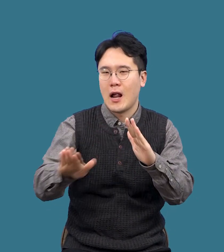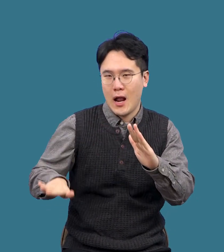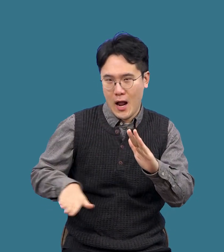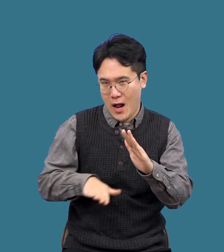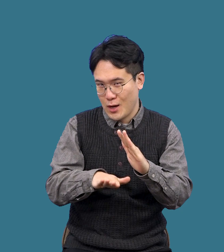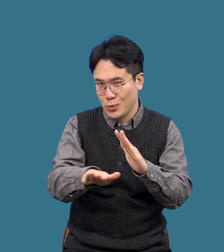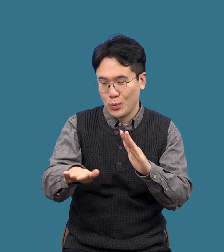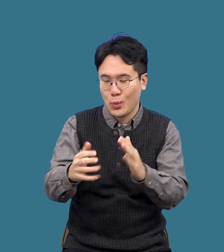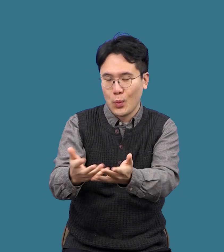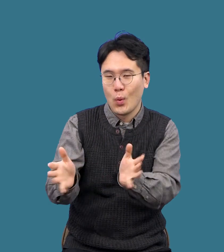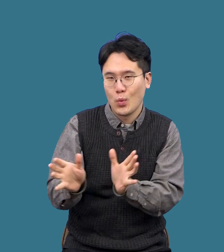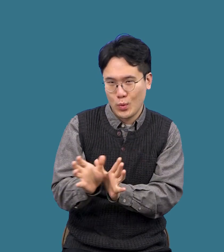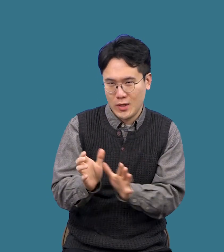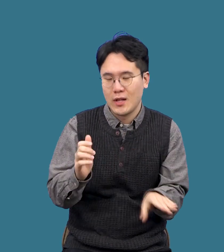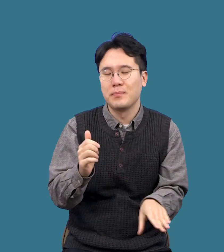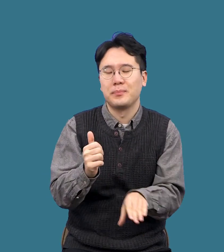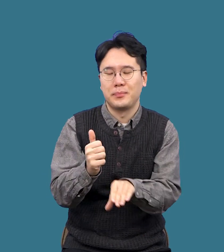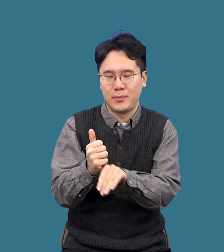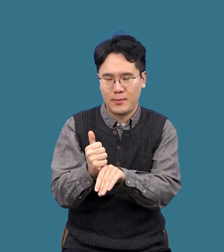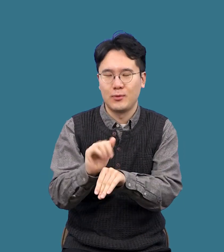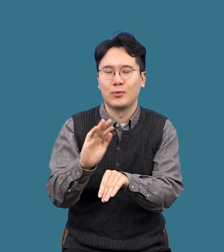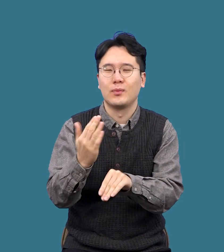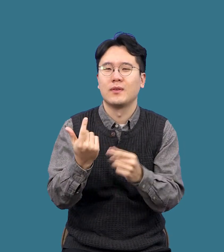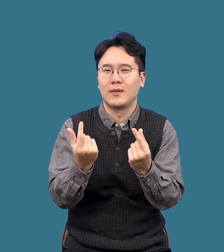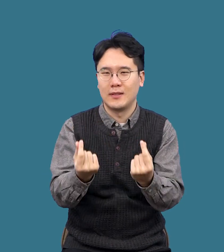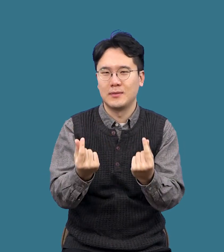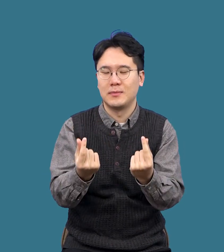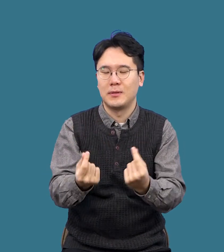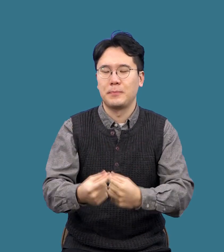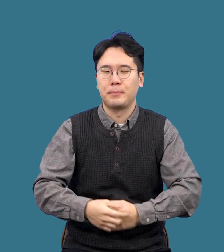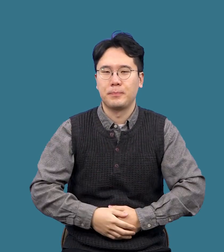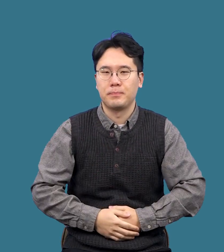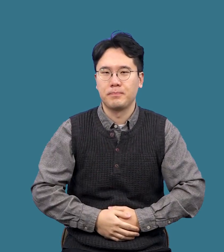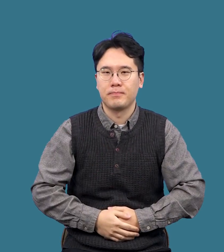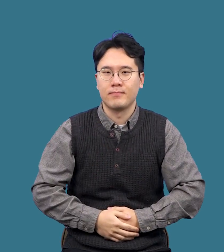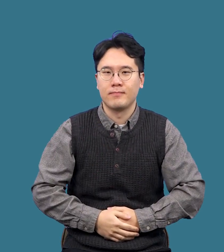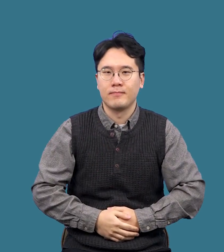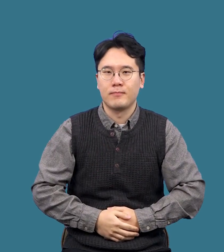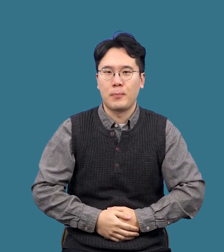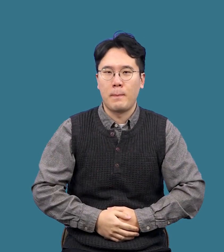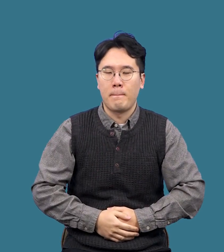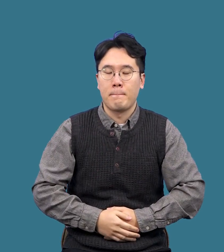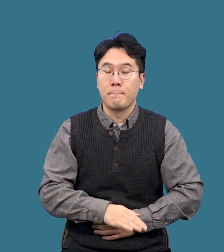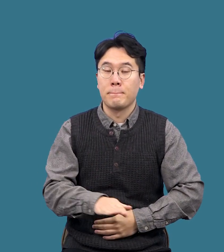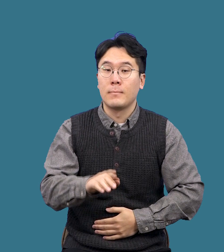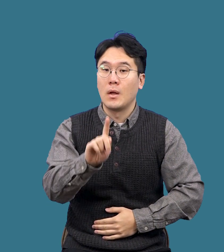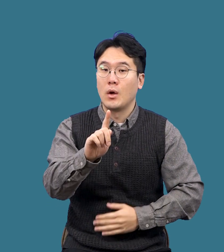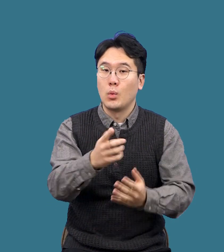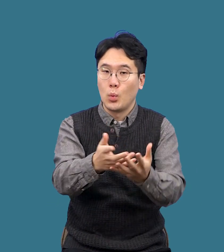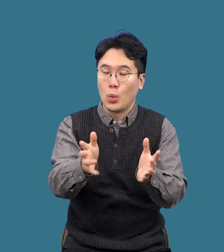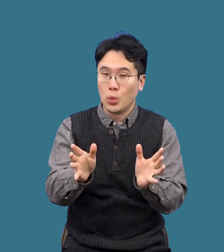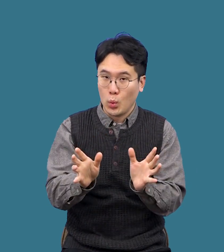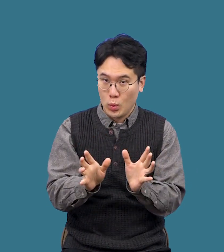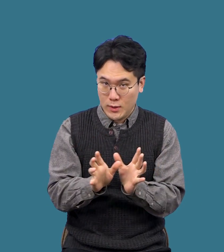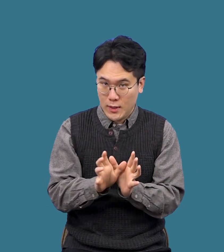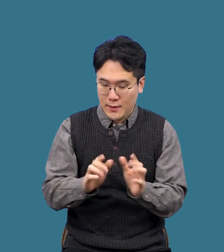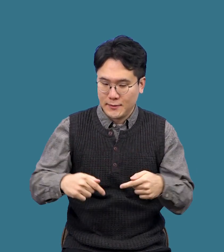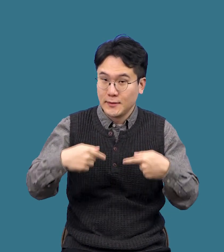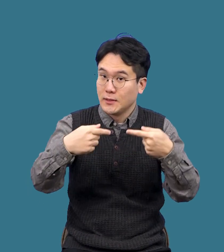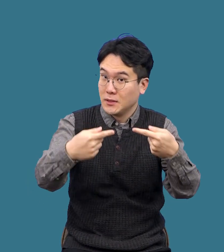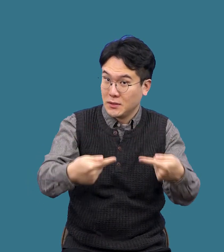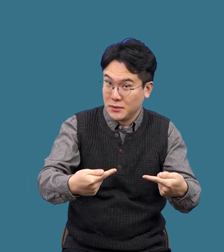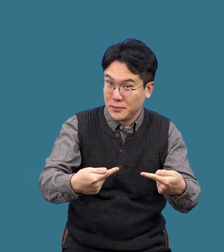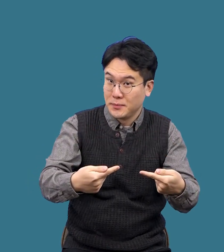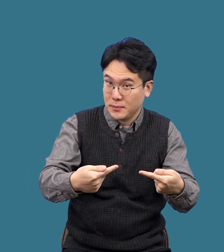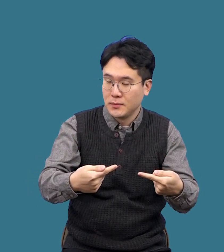우리가 한 공동체 일원으로 살다 보면 상처를 받을 수도 있고 또 시험을 겪을 수도